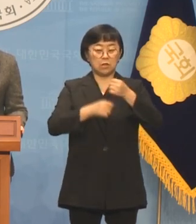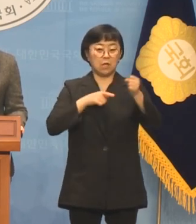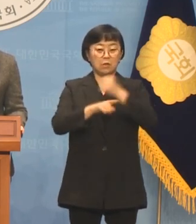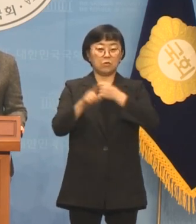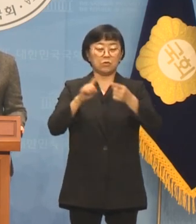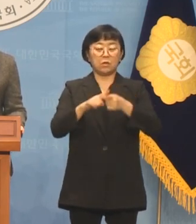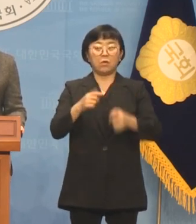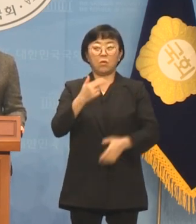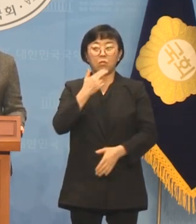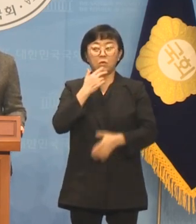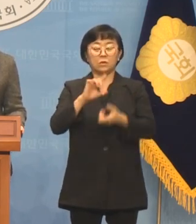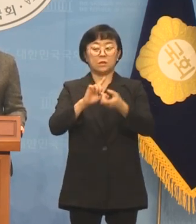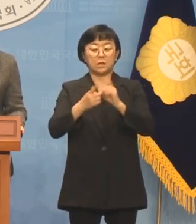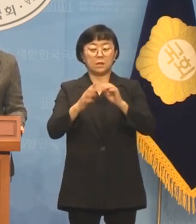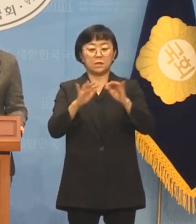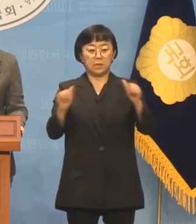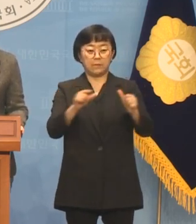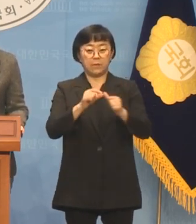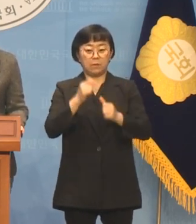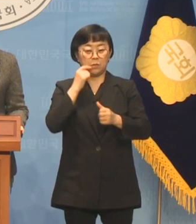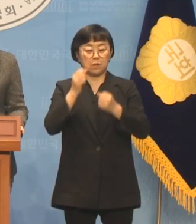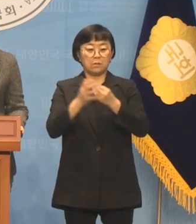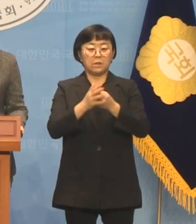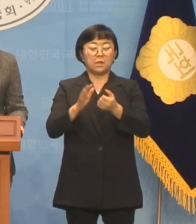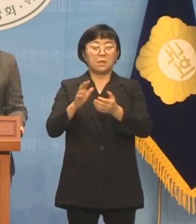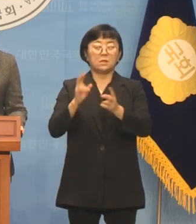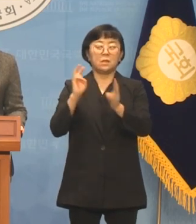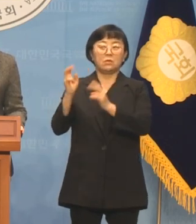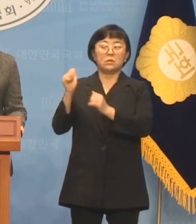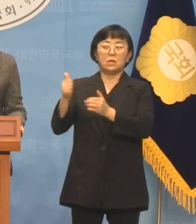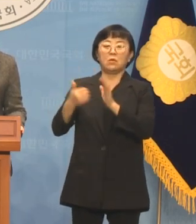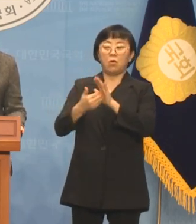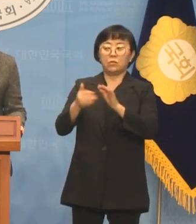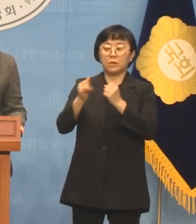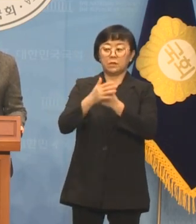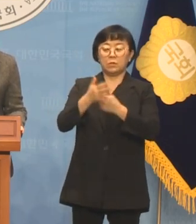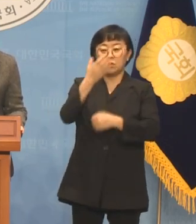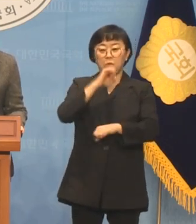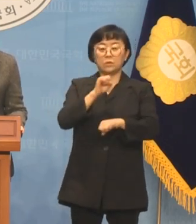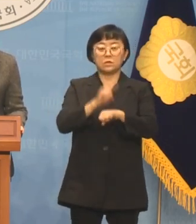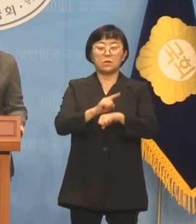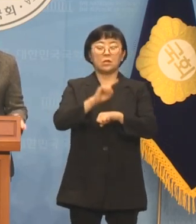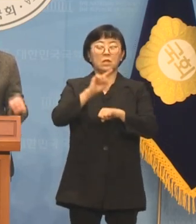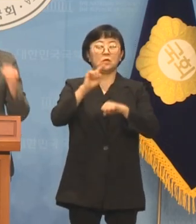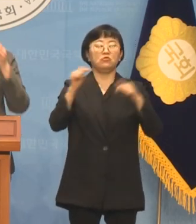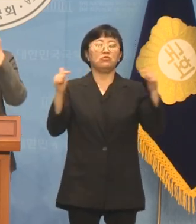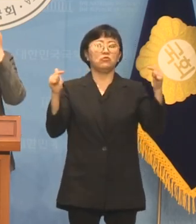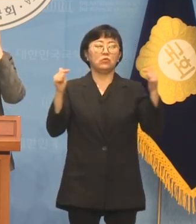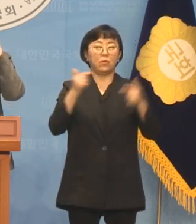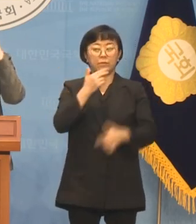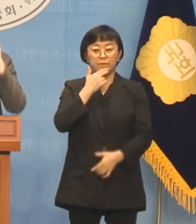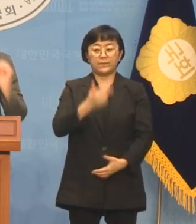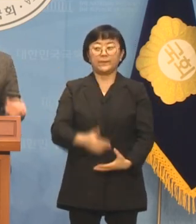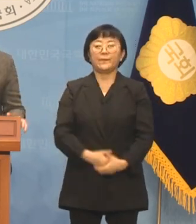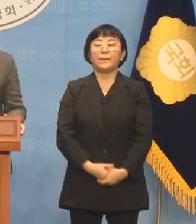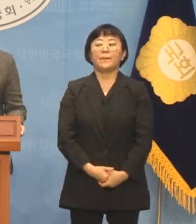대체인력 채용의 어려움 등을 근거로 사용자들이 거부할 수 있어 효용성이 크게 떨어지고 있습니다.